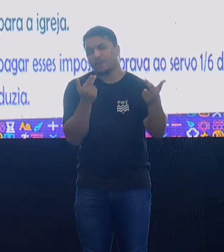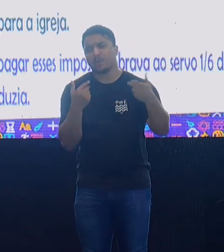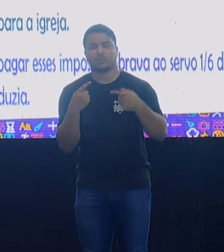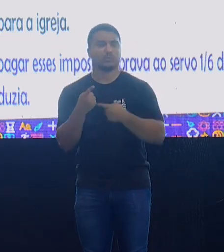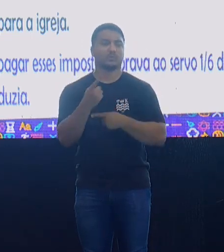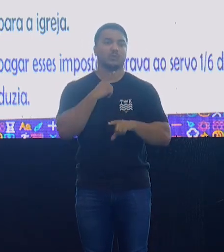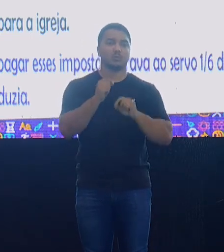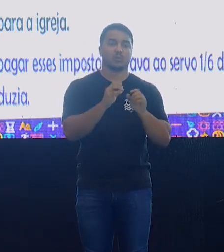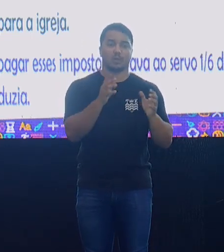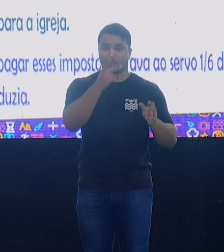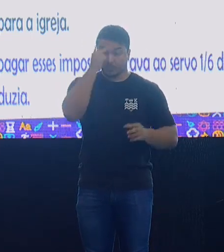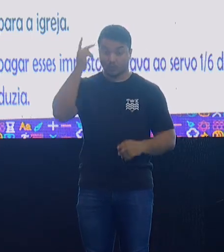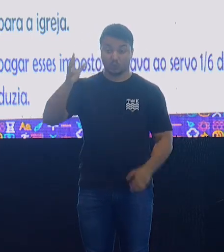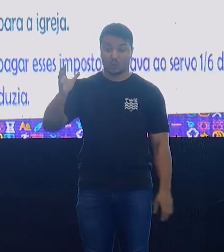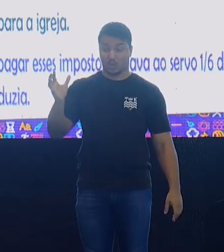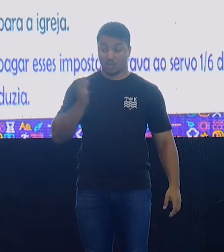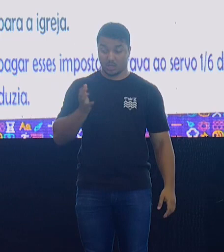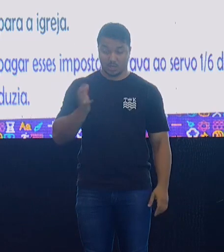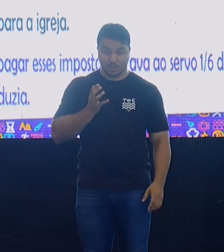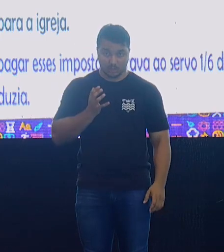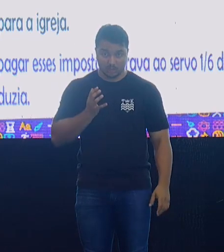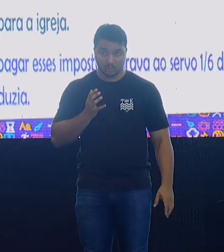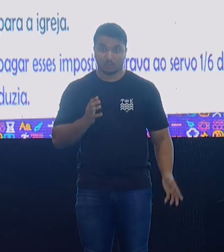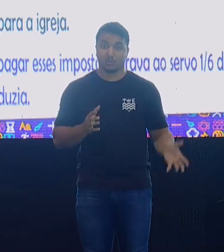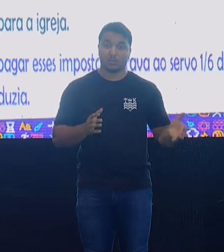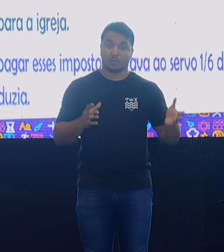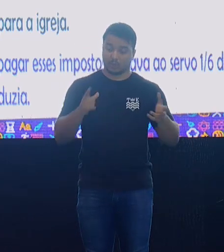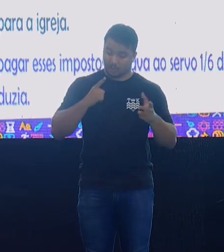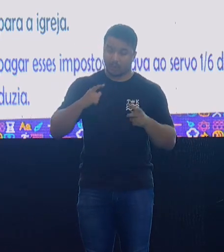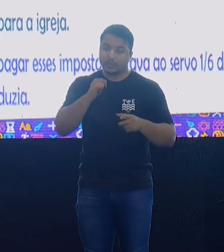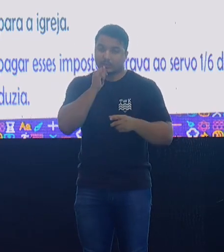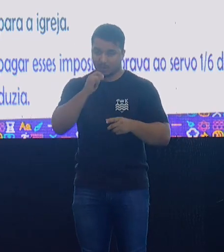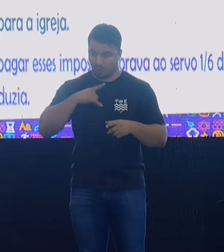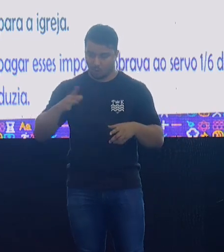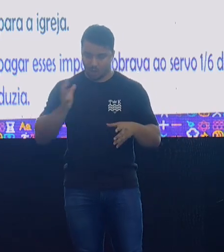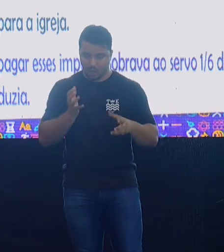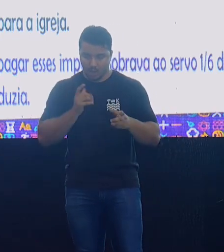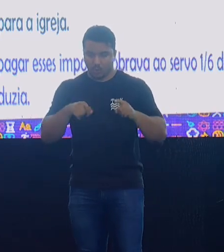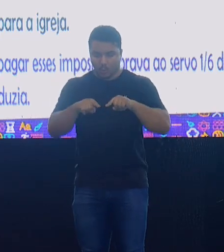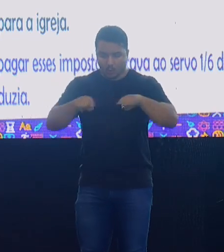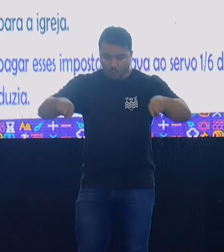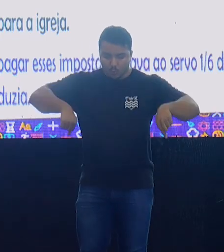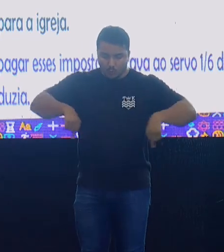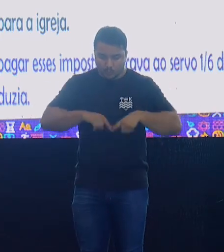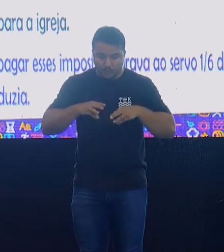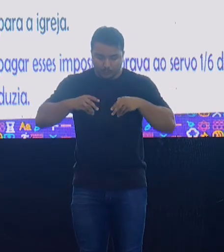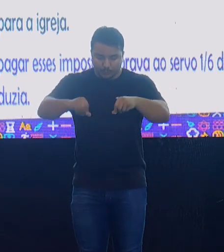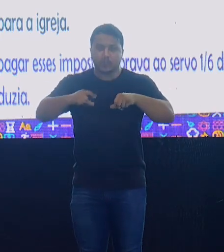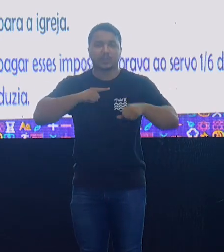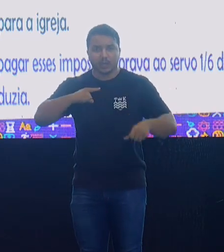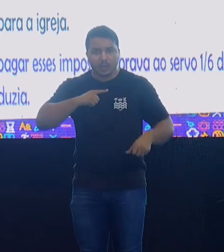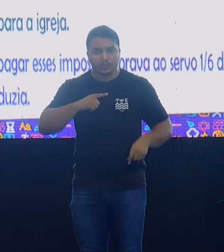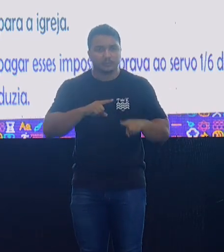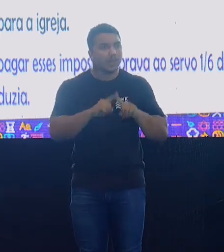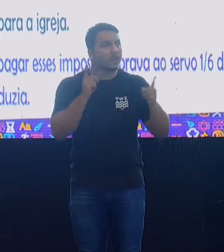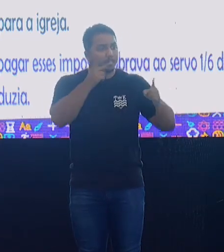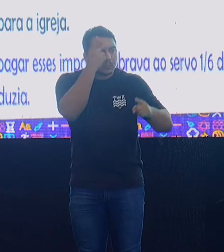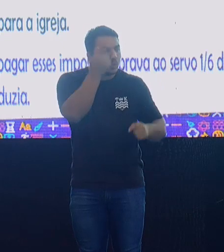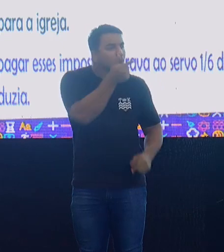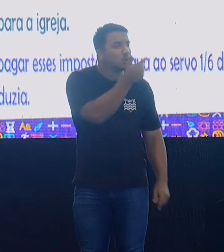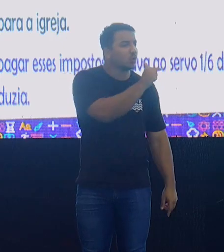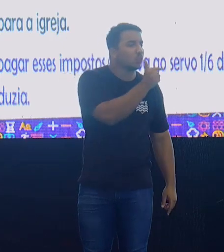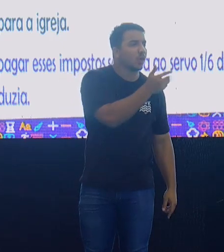entre dois nobres. Um que possui terras e um que não possui.